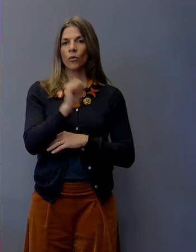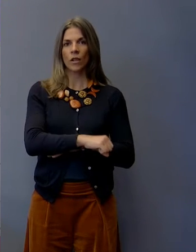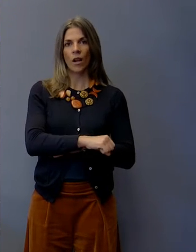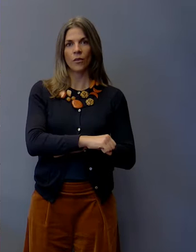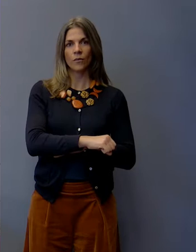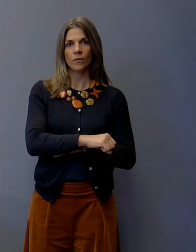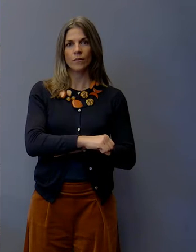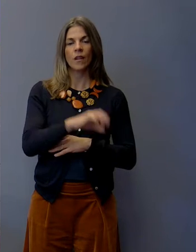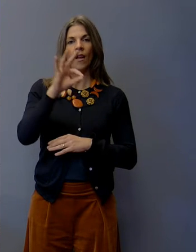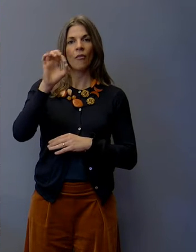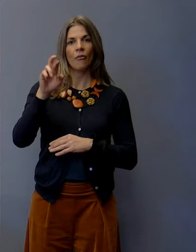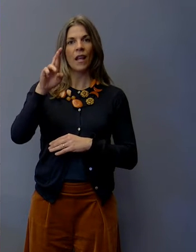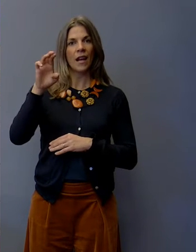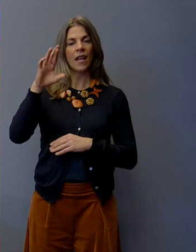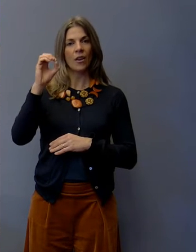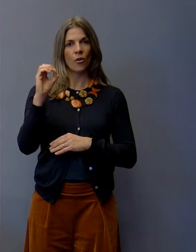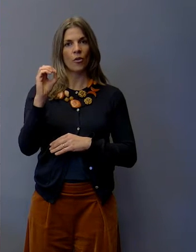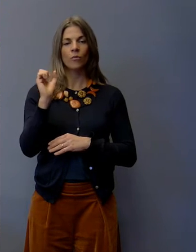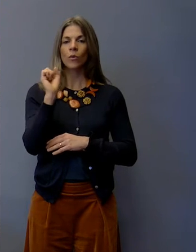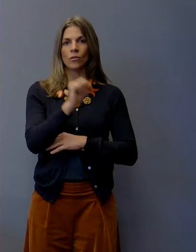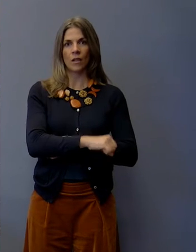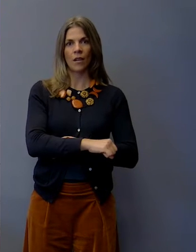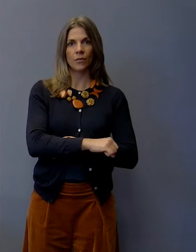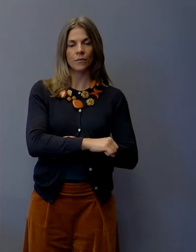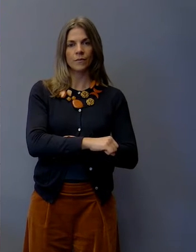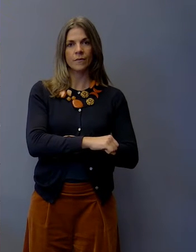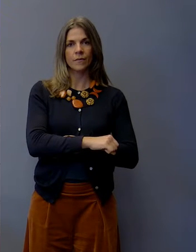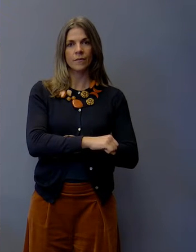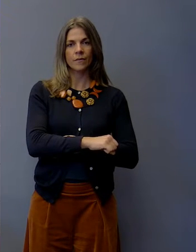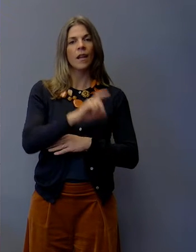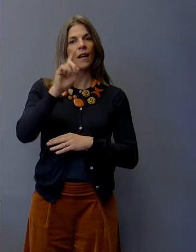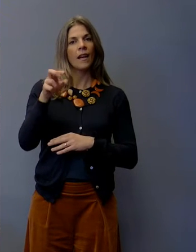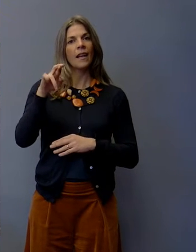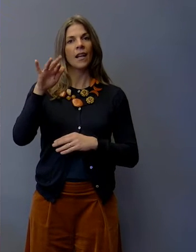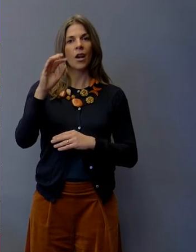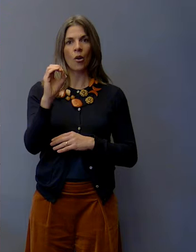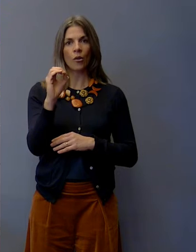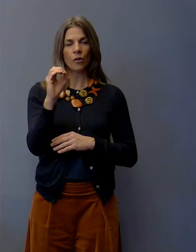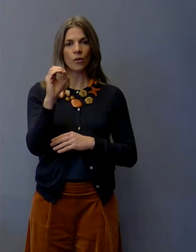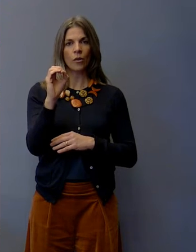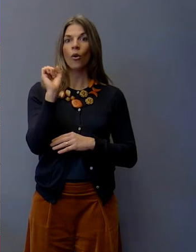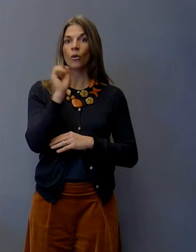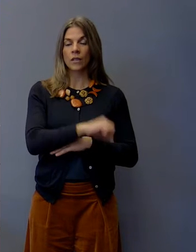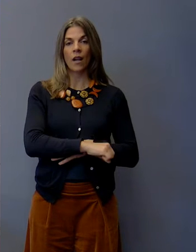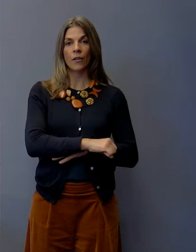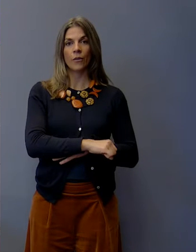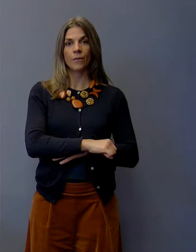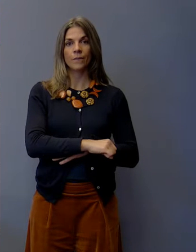consigliere ferrero contrario consigliere grillo contrario